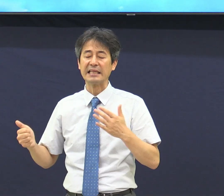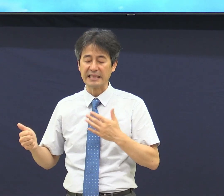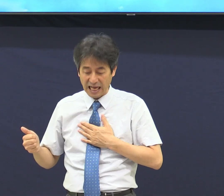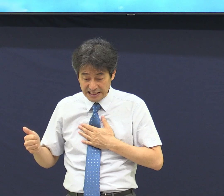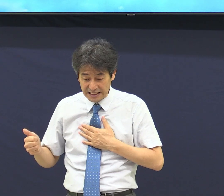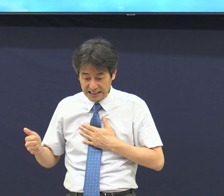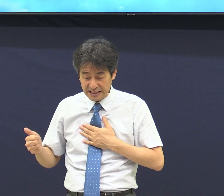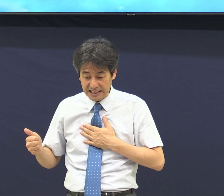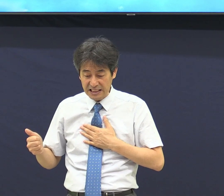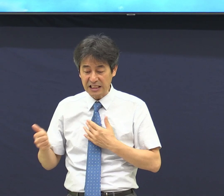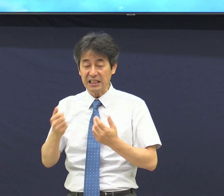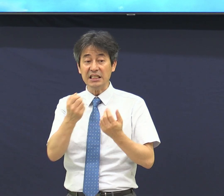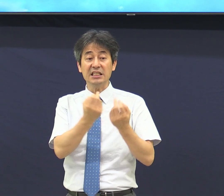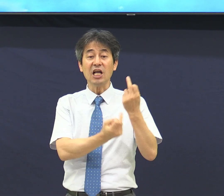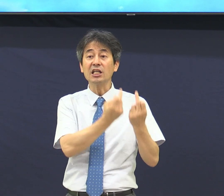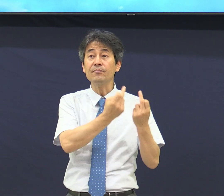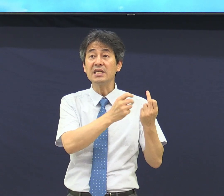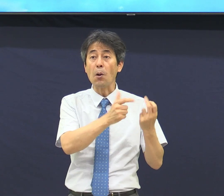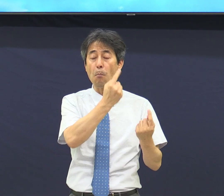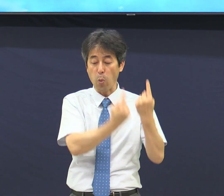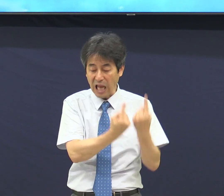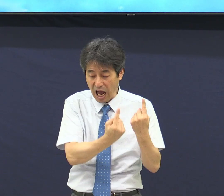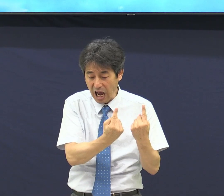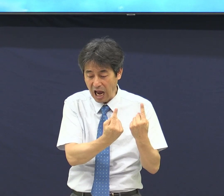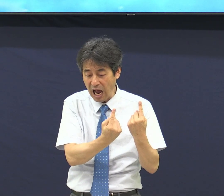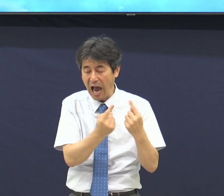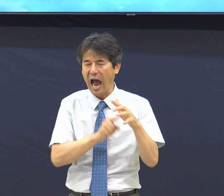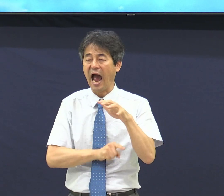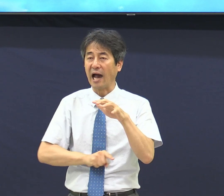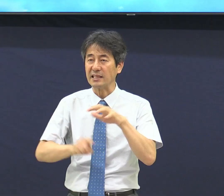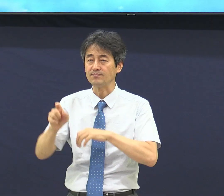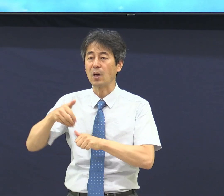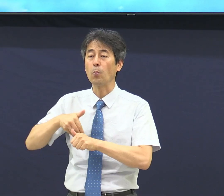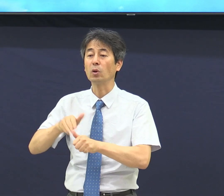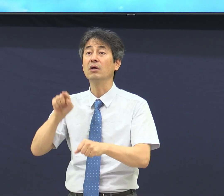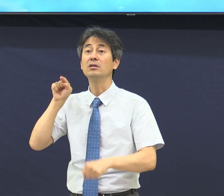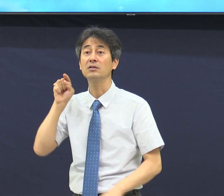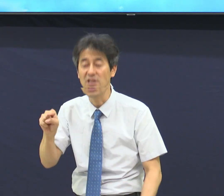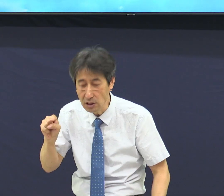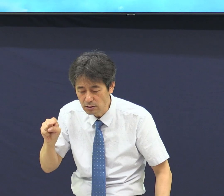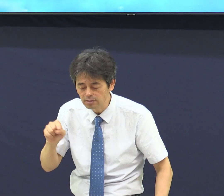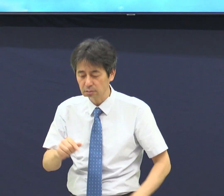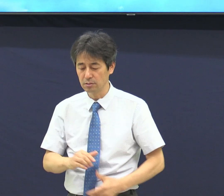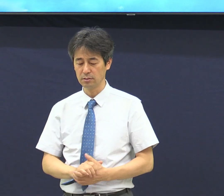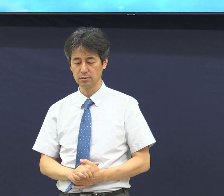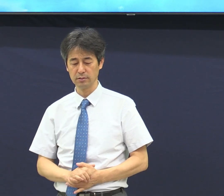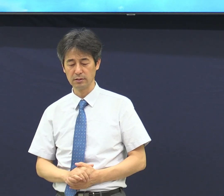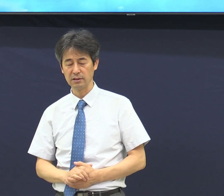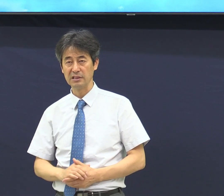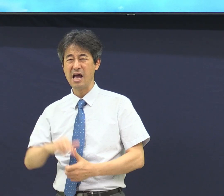하나님이 나를 형제 자매보다 앞서 보낸 것은